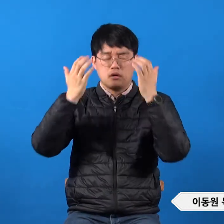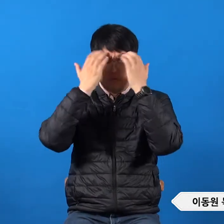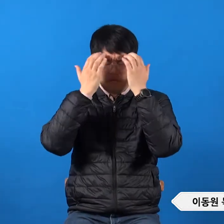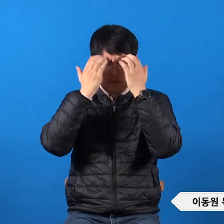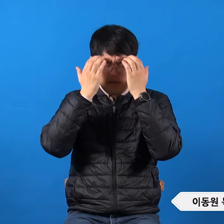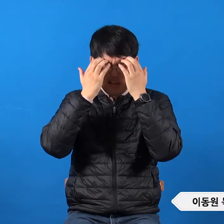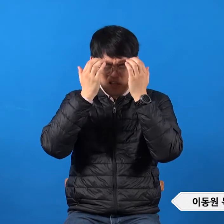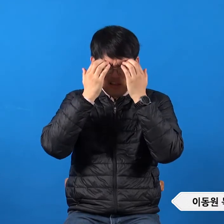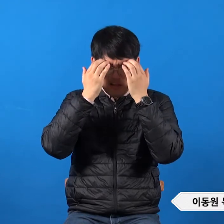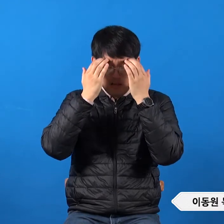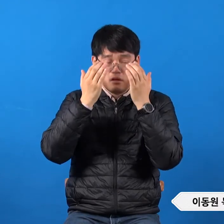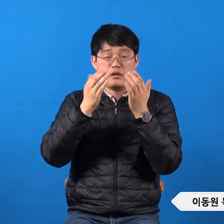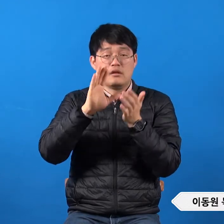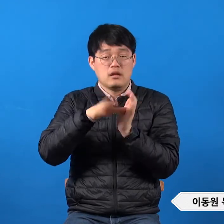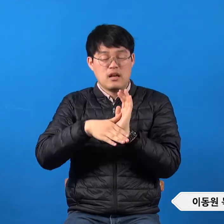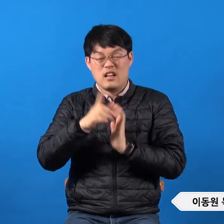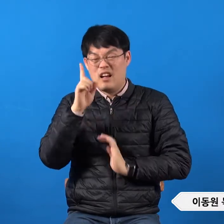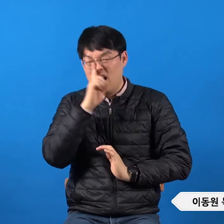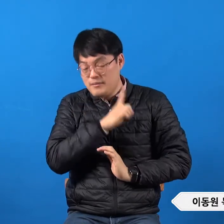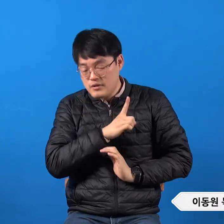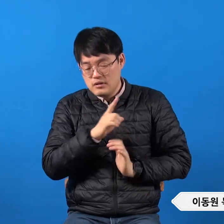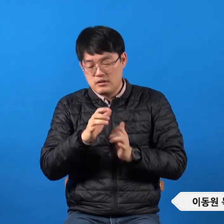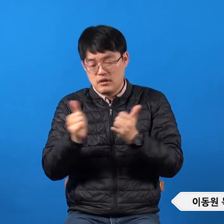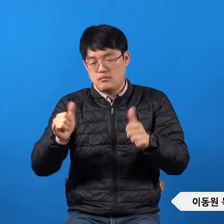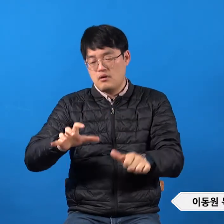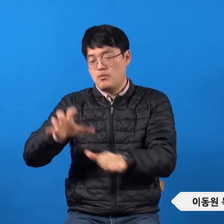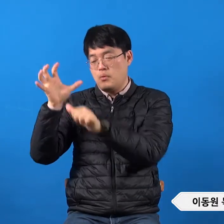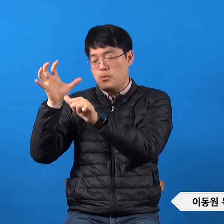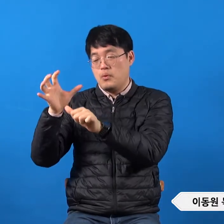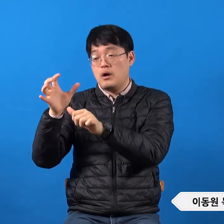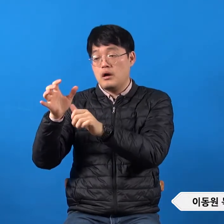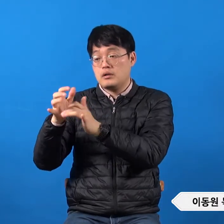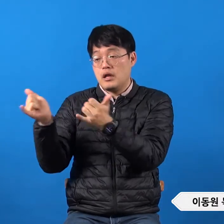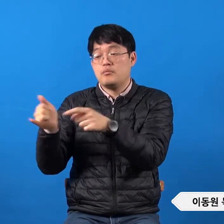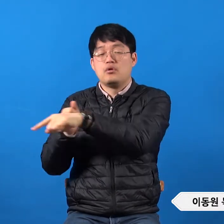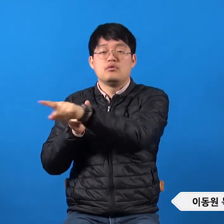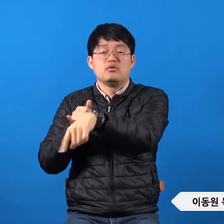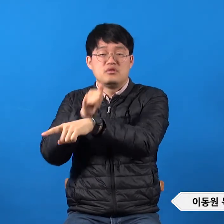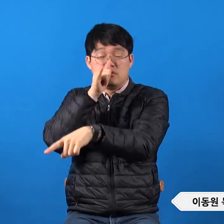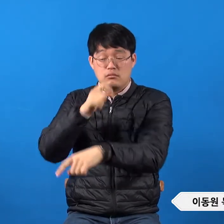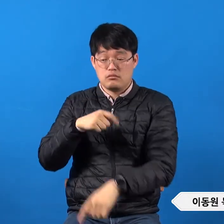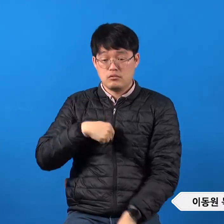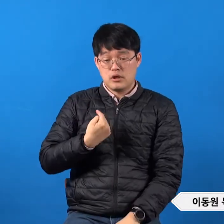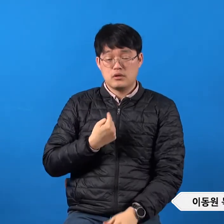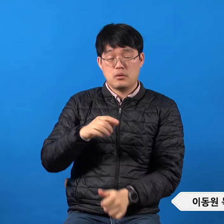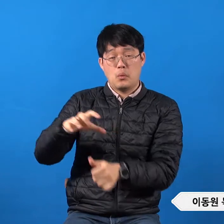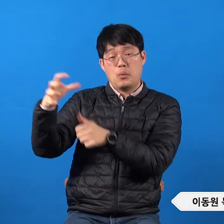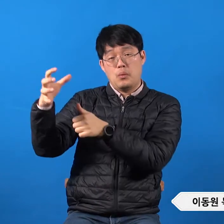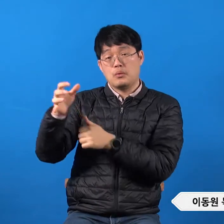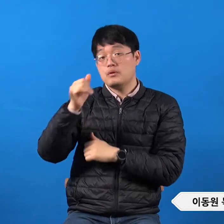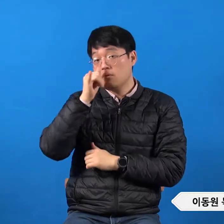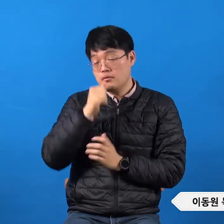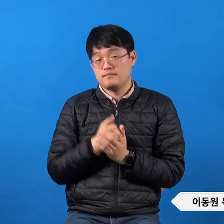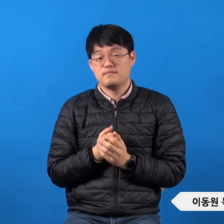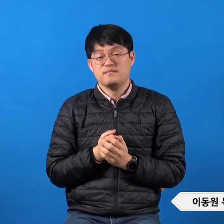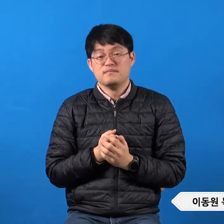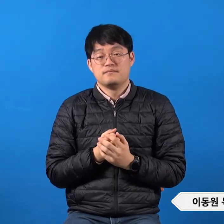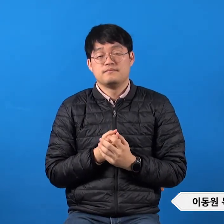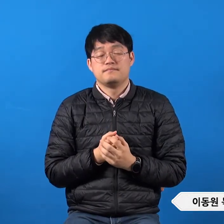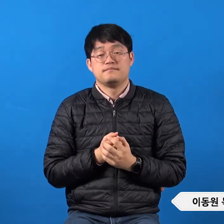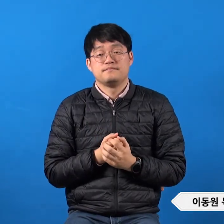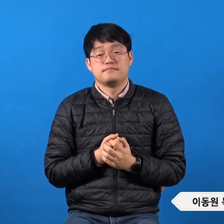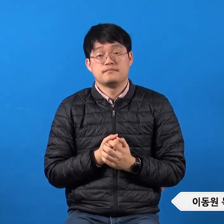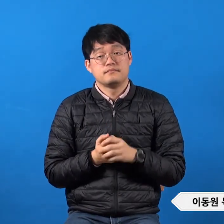고난의 배후에 있어서 악의 도구로 쓰임받은 사람들이 있어요. 우리 자신일 수도 있고요.